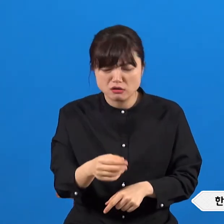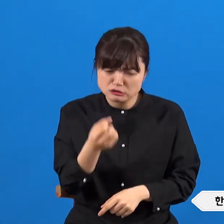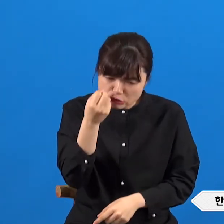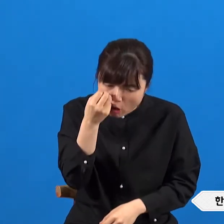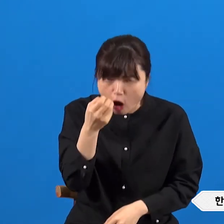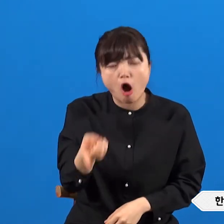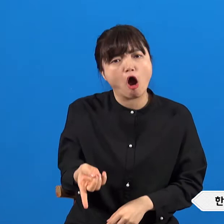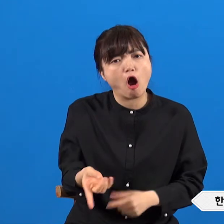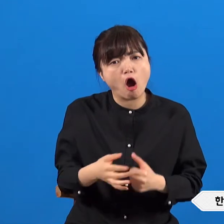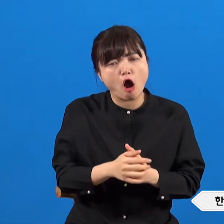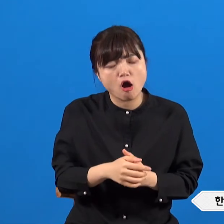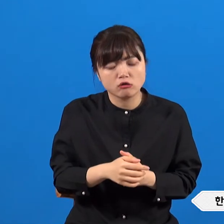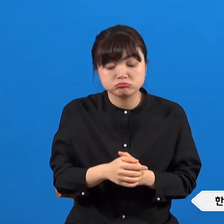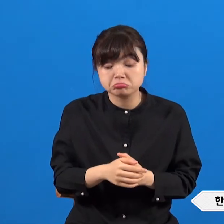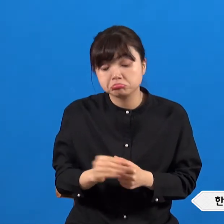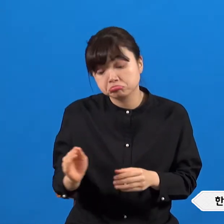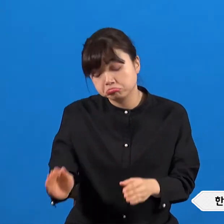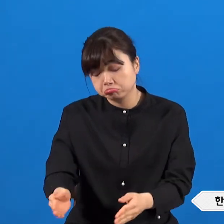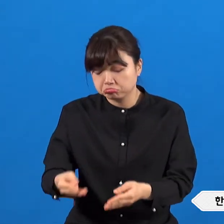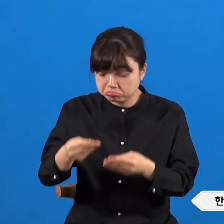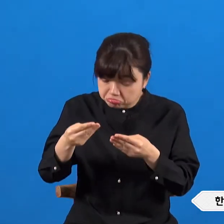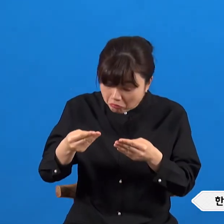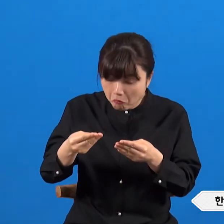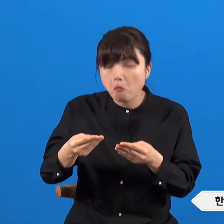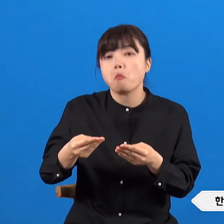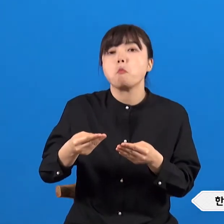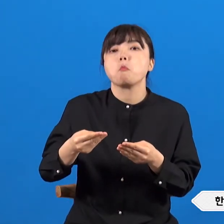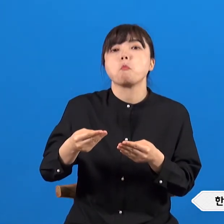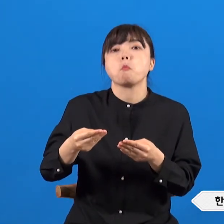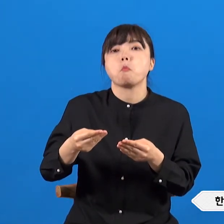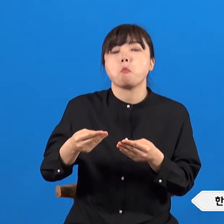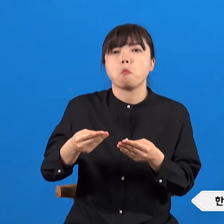전도지가 있습니다. 그래서 봤더니